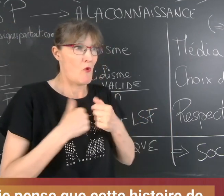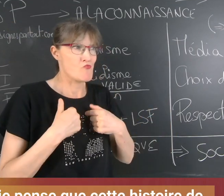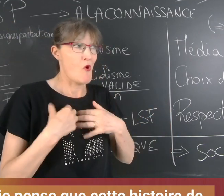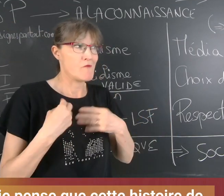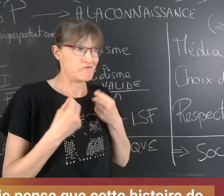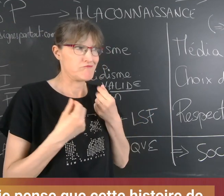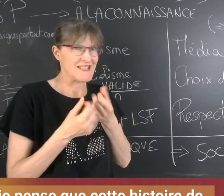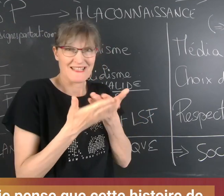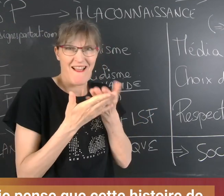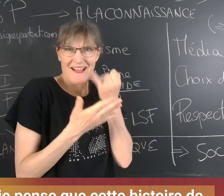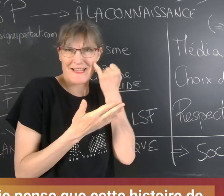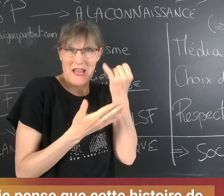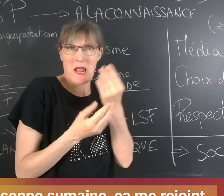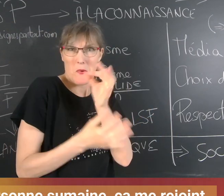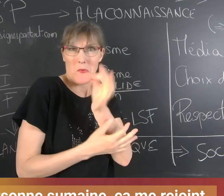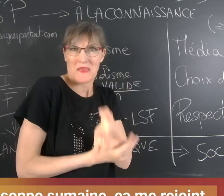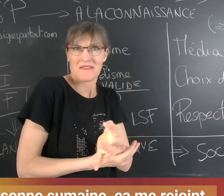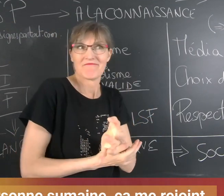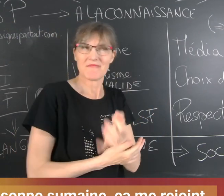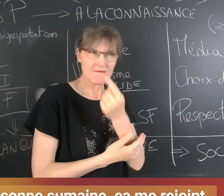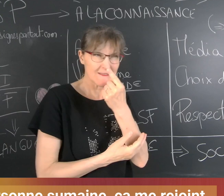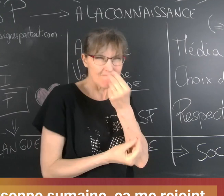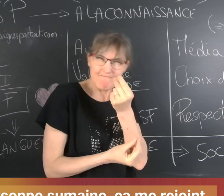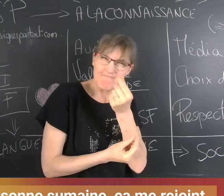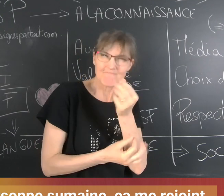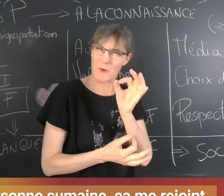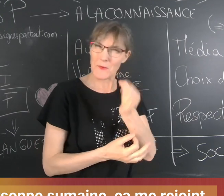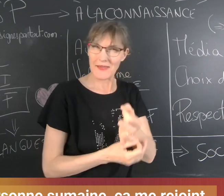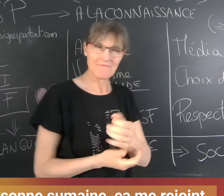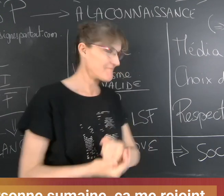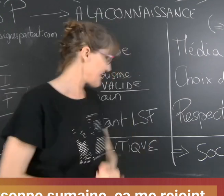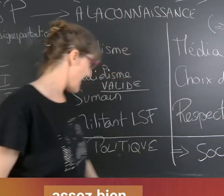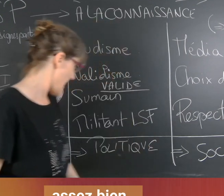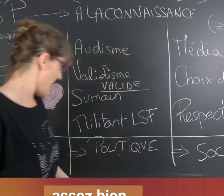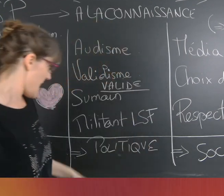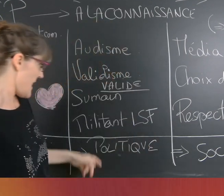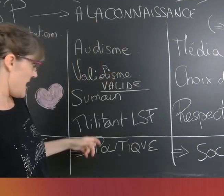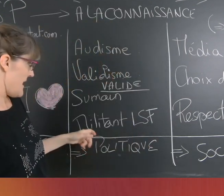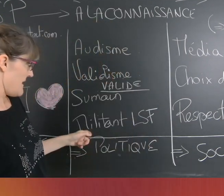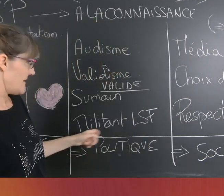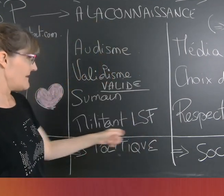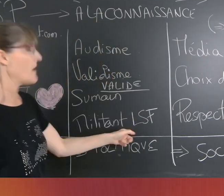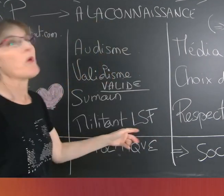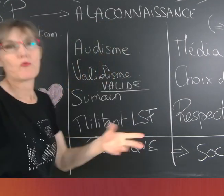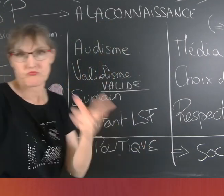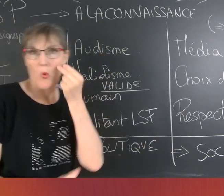Et je pense que cette histoire de personnes humaines, ça me rejoint assez bien.